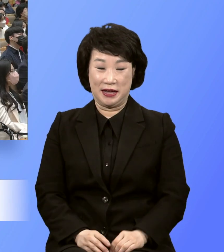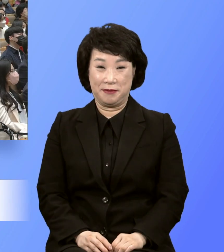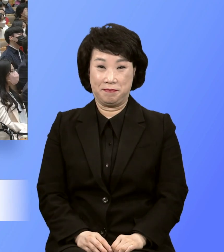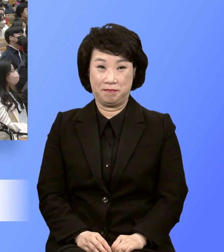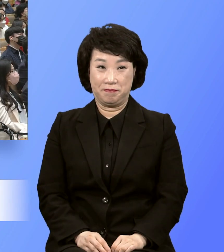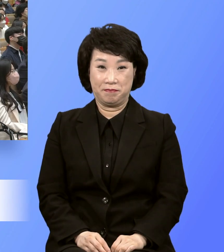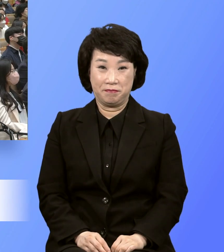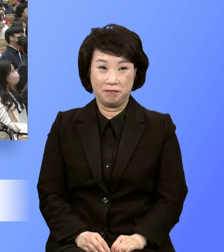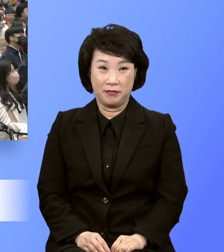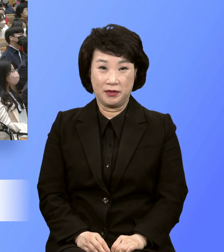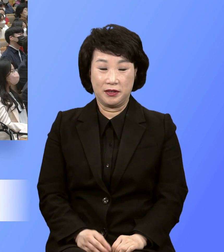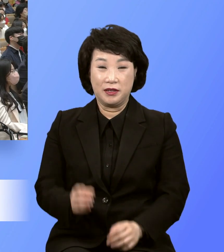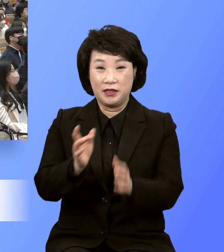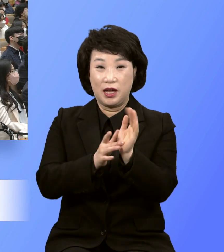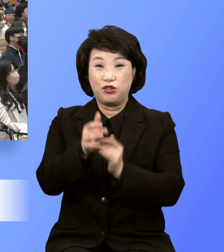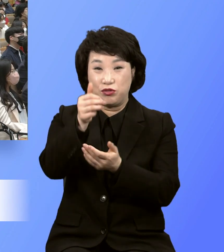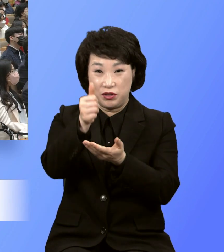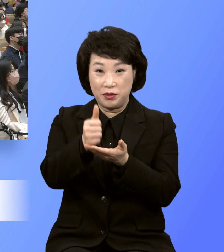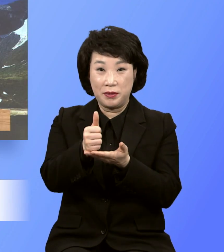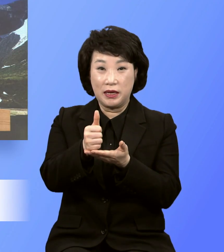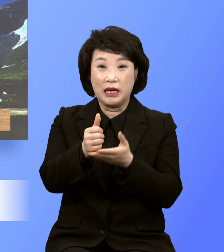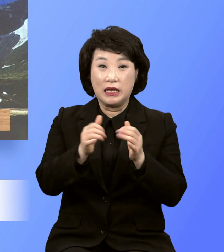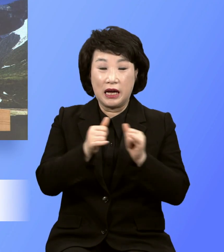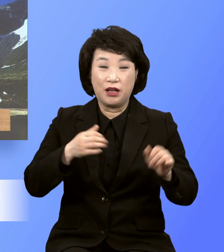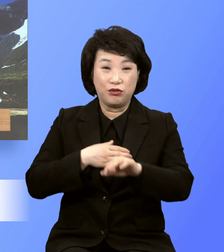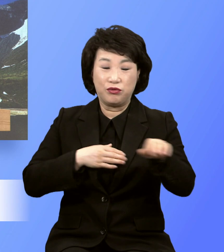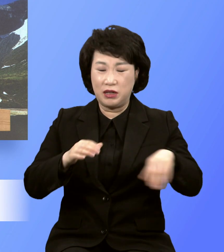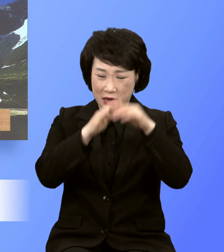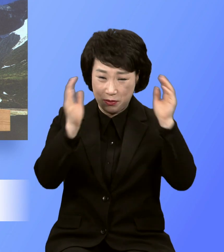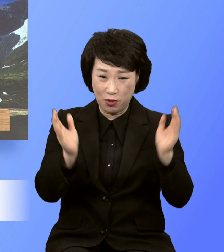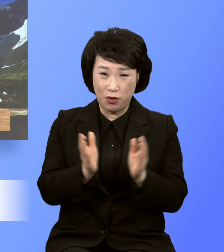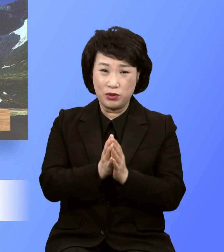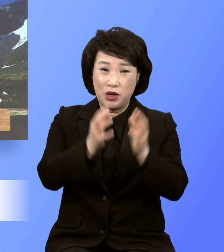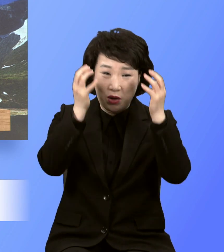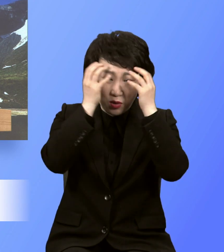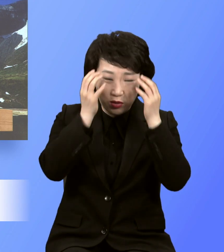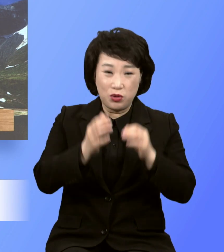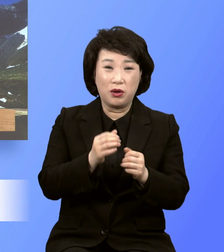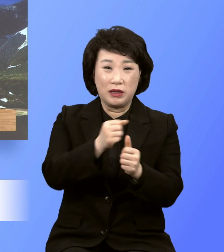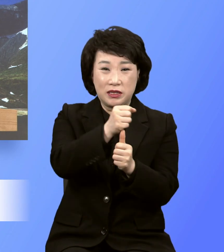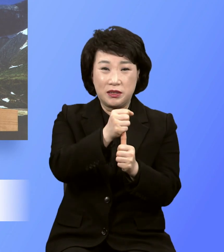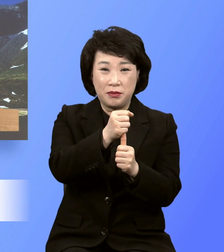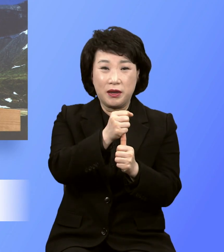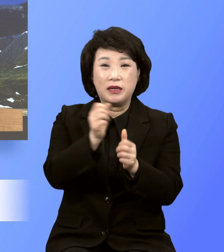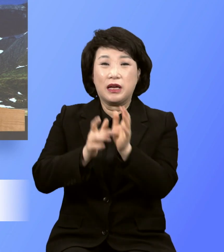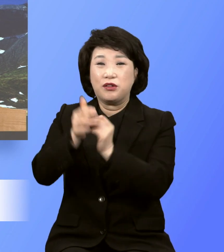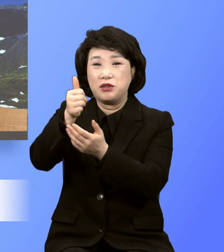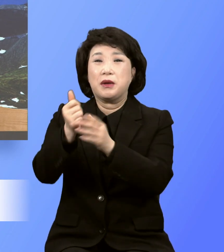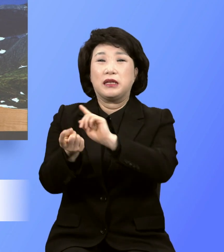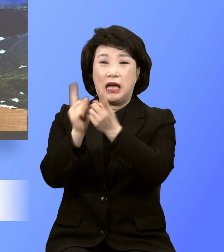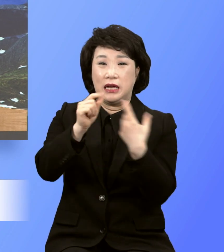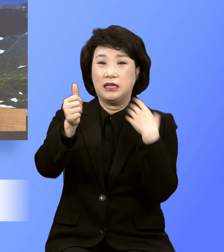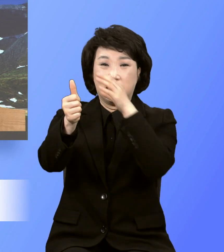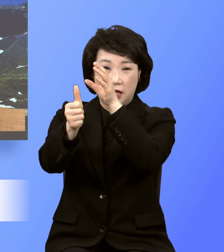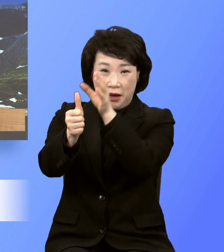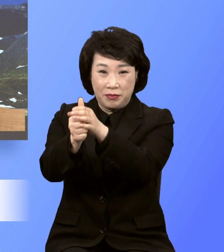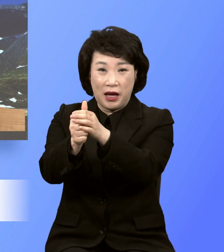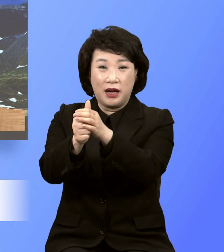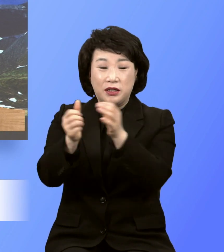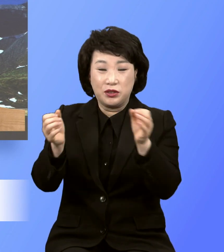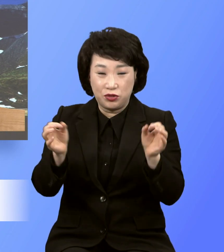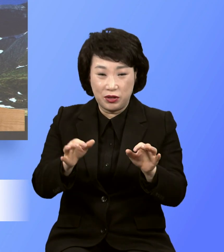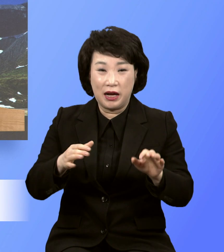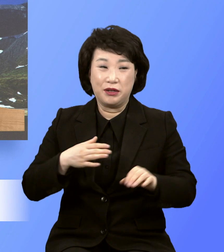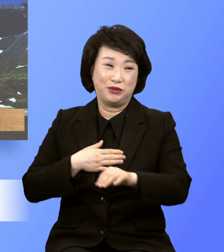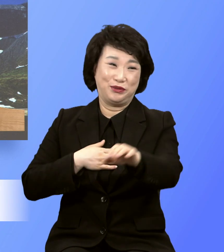그러므로 예수께서 인간의 모든 고통의 짐을 자기 몸으로 담당하시는